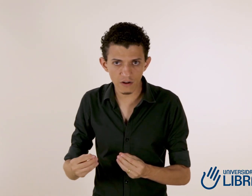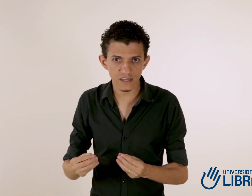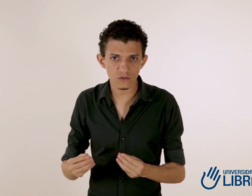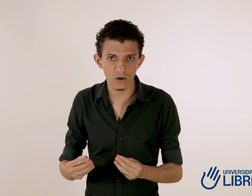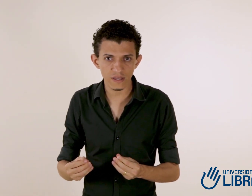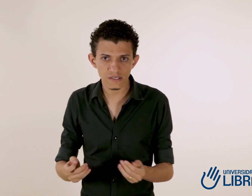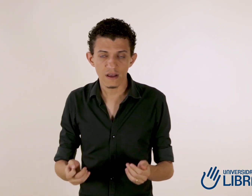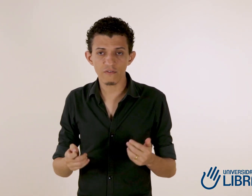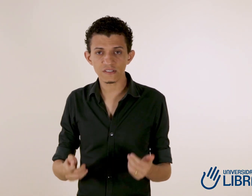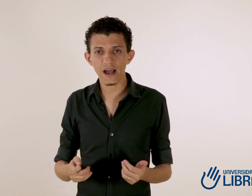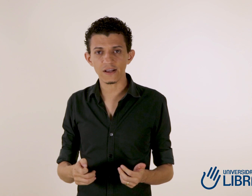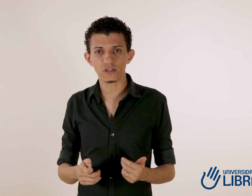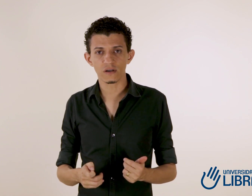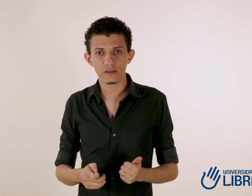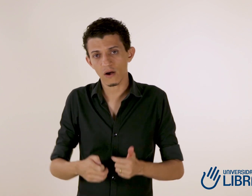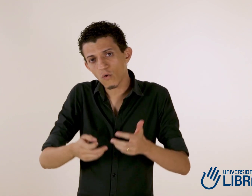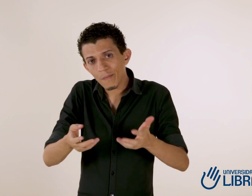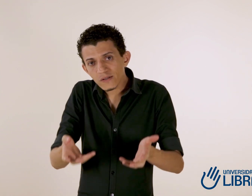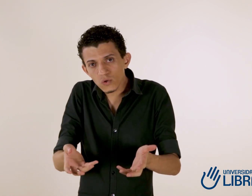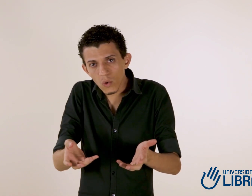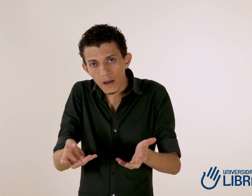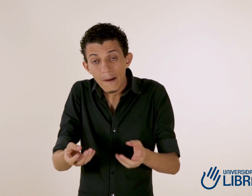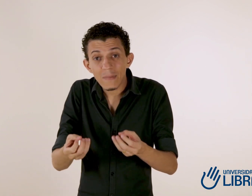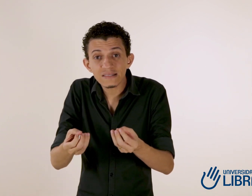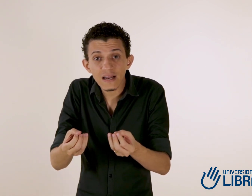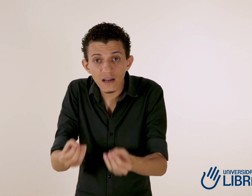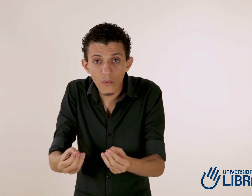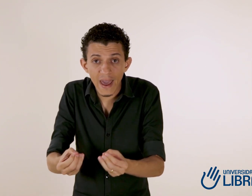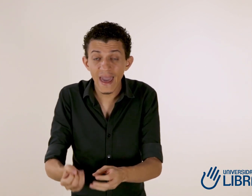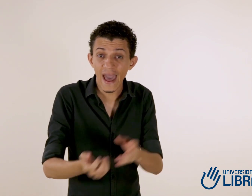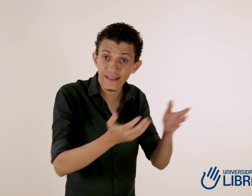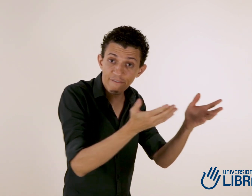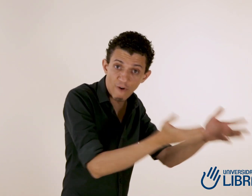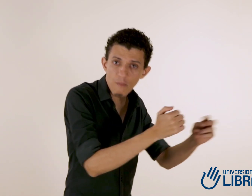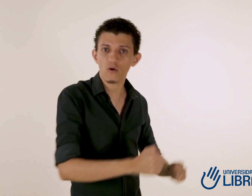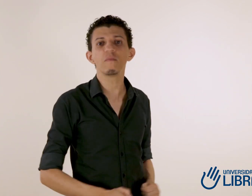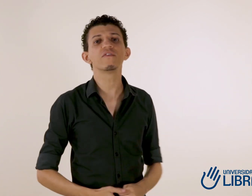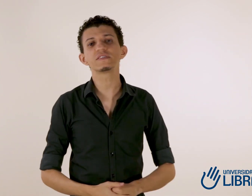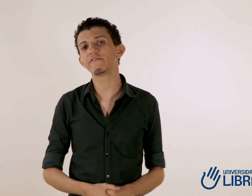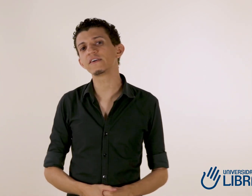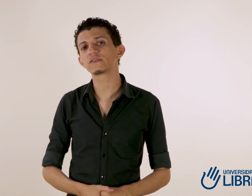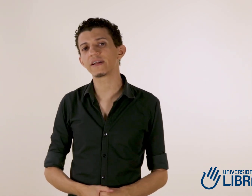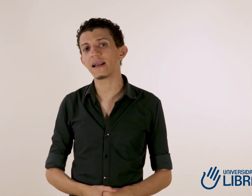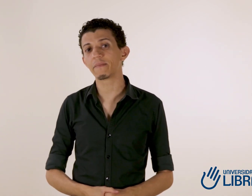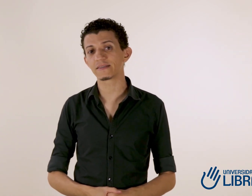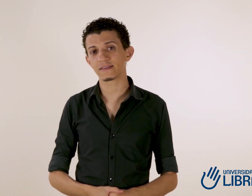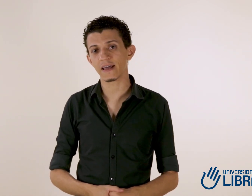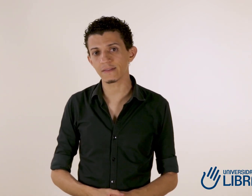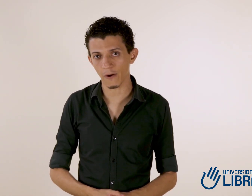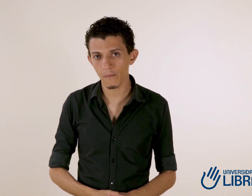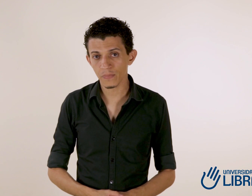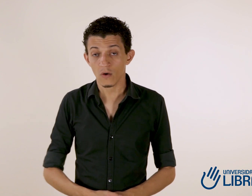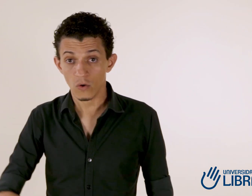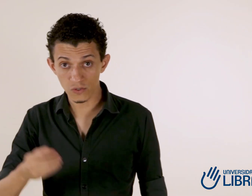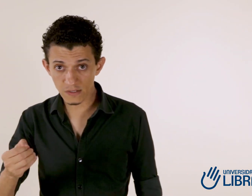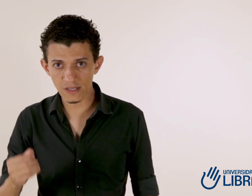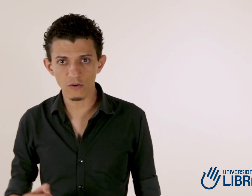das contas, você acha que a culpa é sua, mas ela não é. É da forma como você vem estudando a Libras até então. Os nossos alunos,